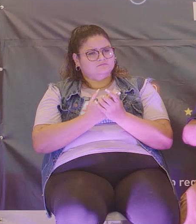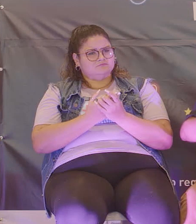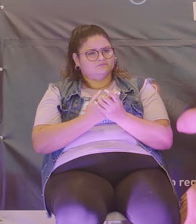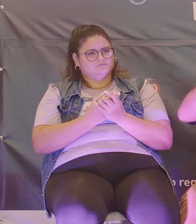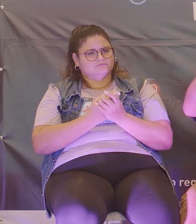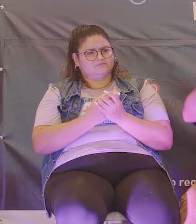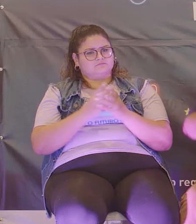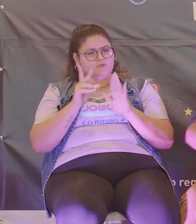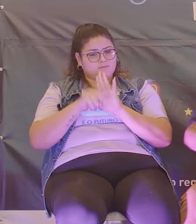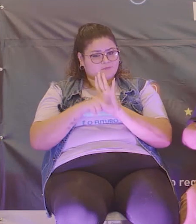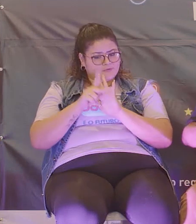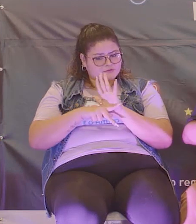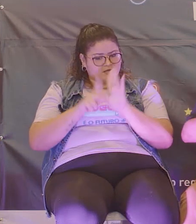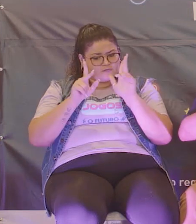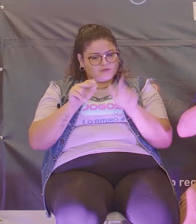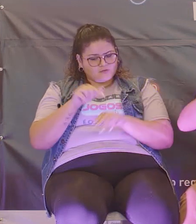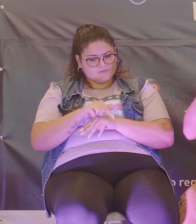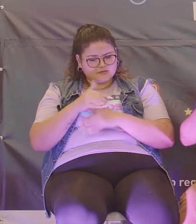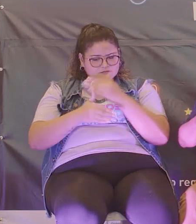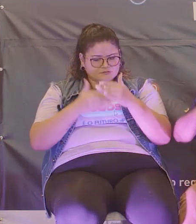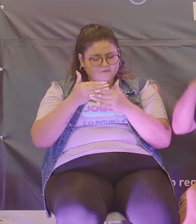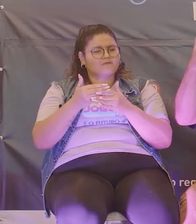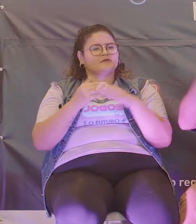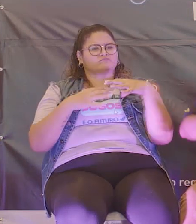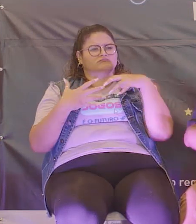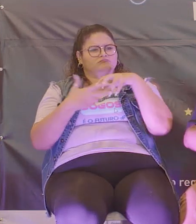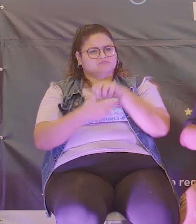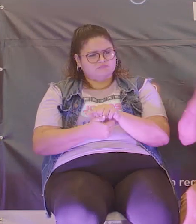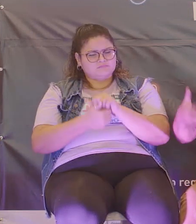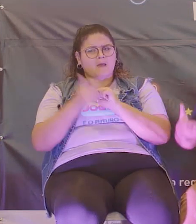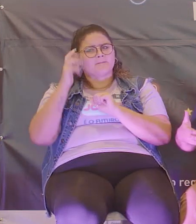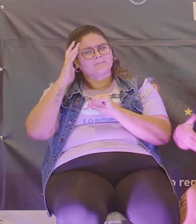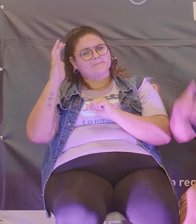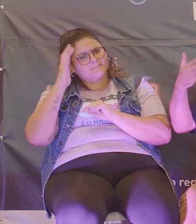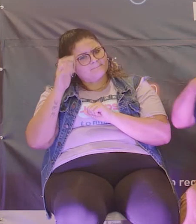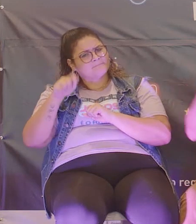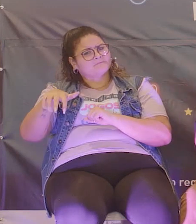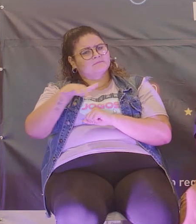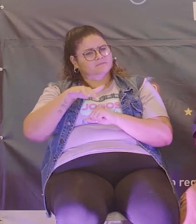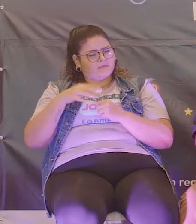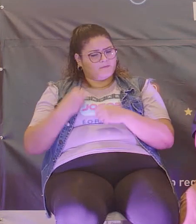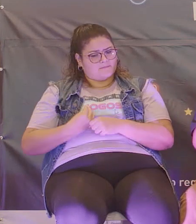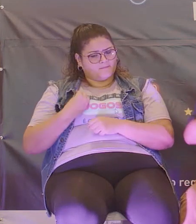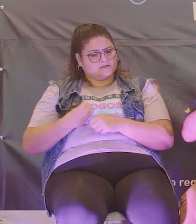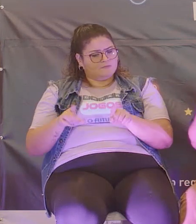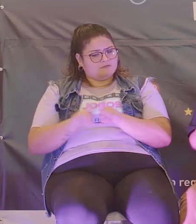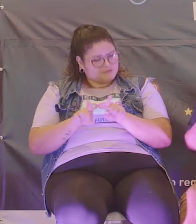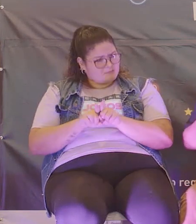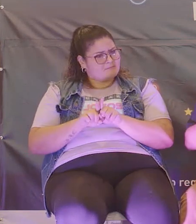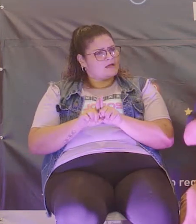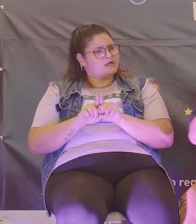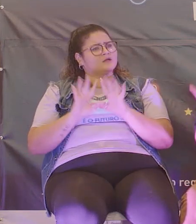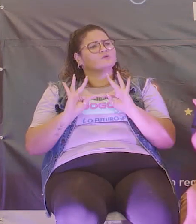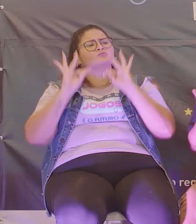esse, desenvolvendo mais o ecossistema, sabe? Recebendo mais incentivo e dando importância e participando disso, vai ser tão comum que